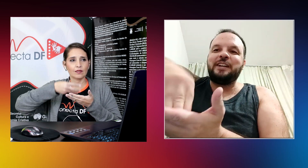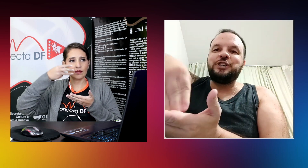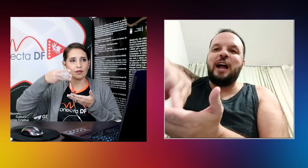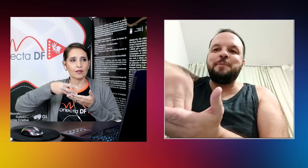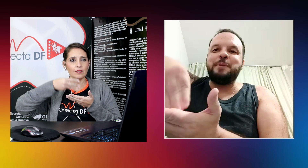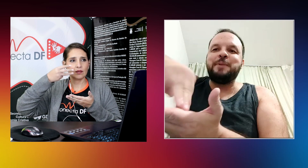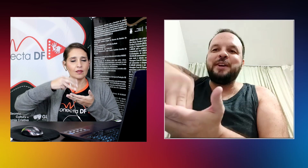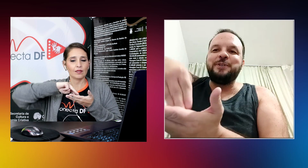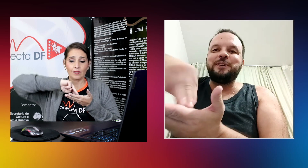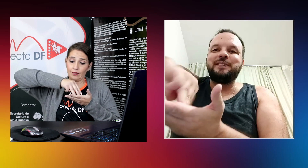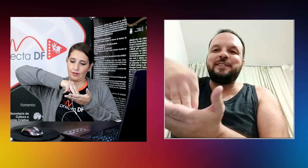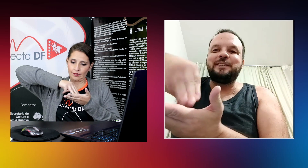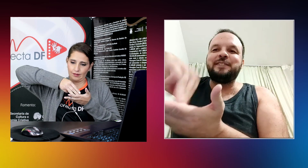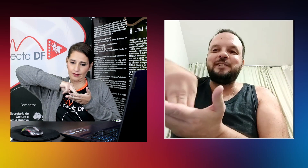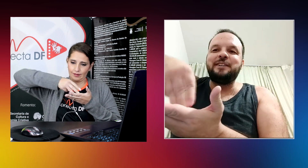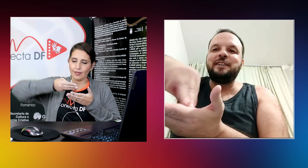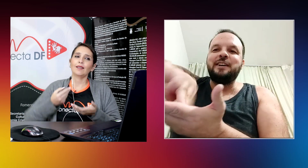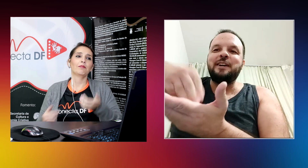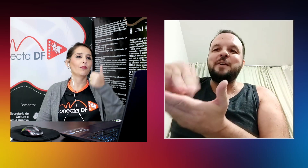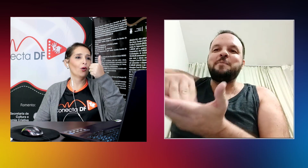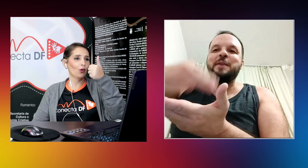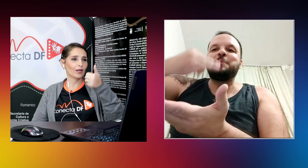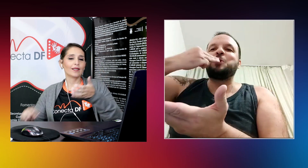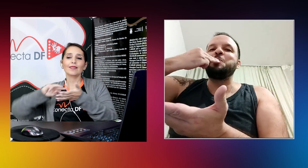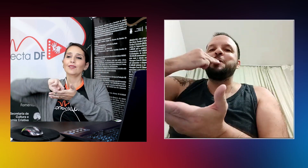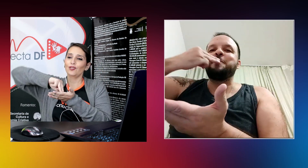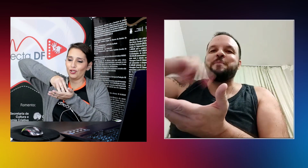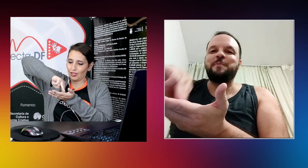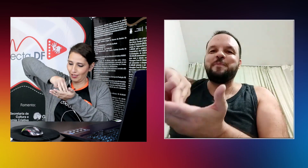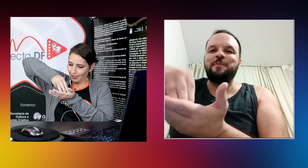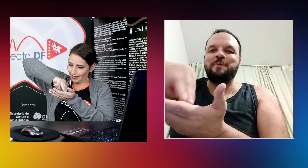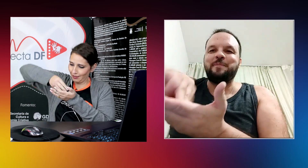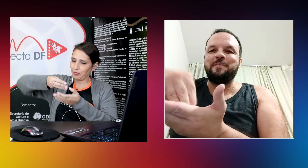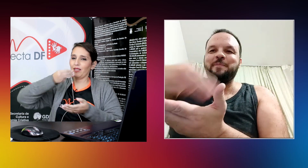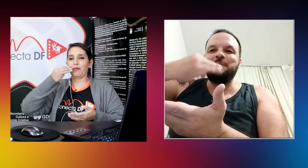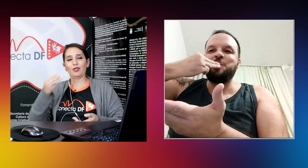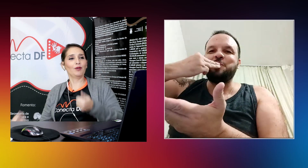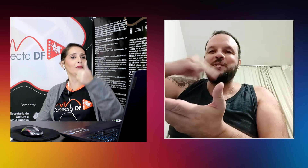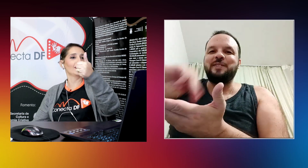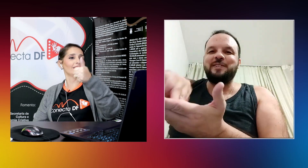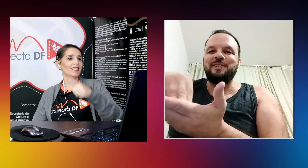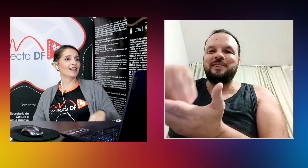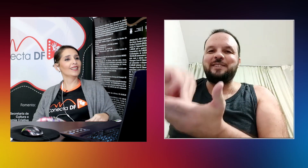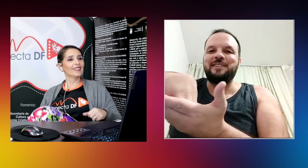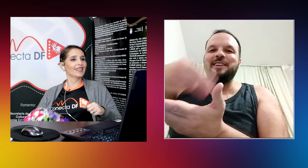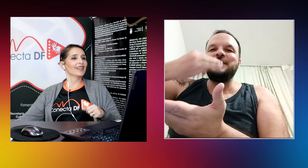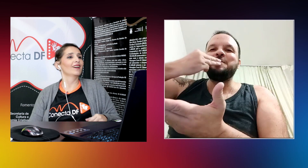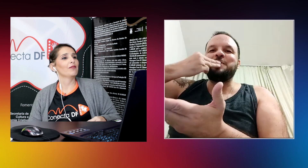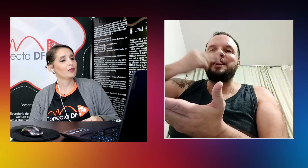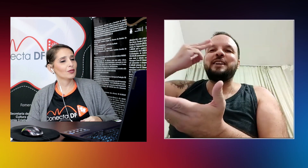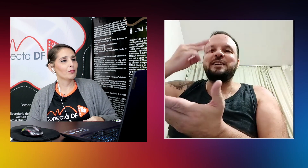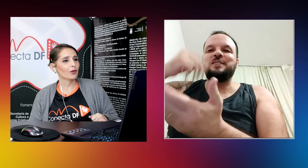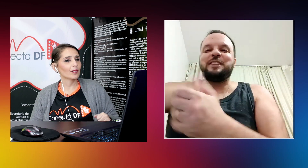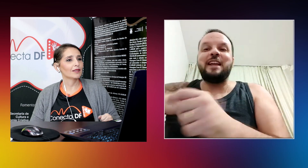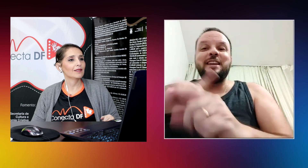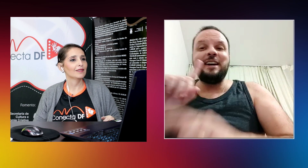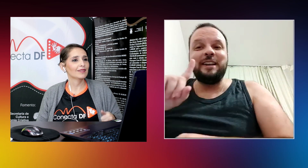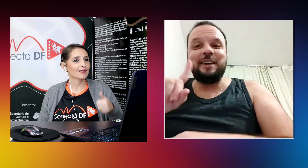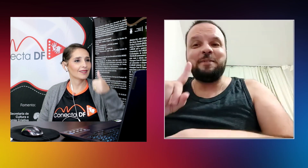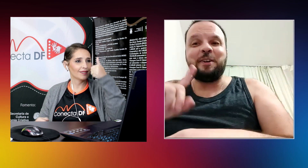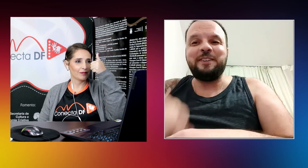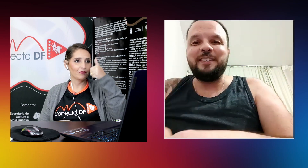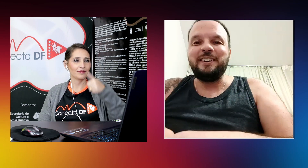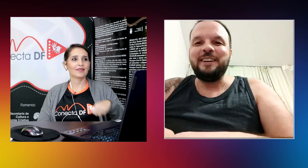tem que girar primeiro para depois Boa. comer. Gira para depois comer. Isso. Muito boa.